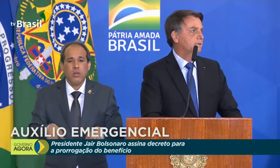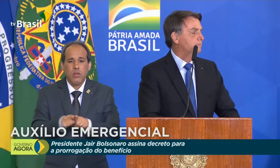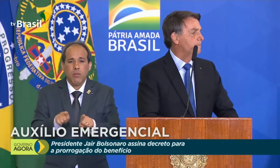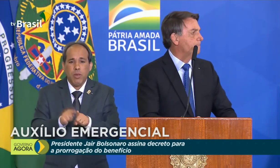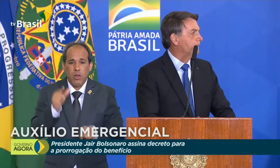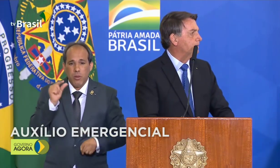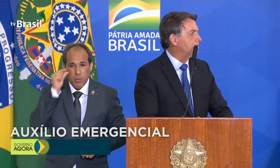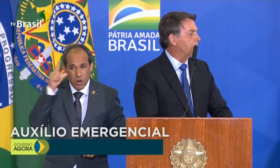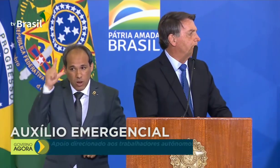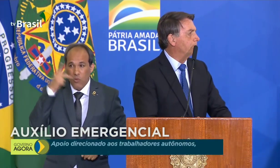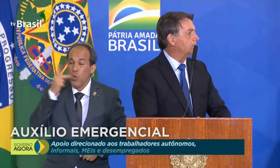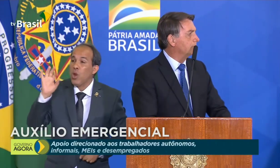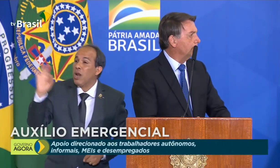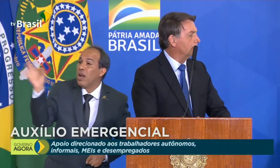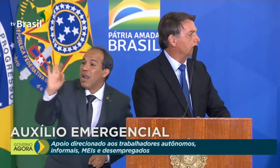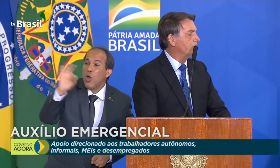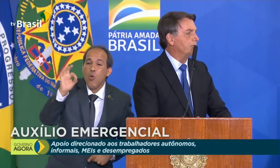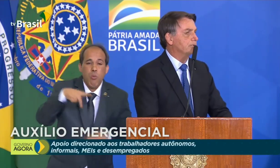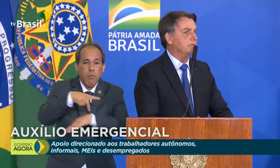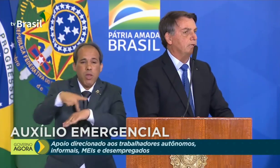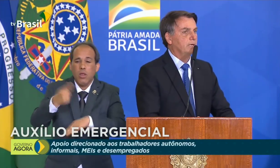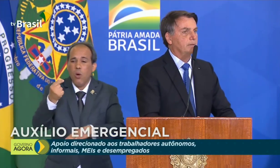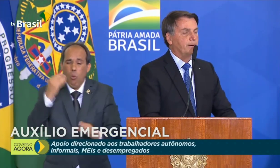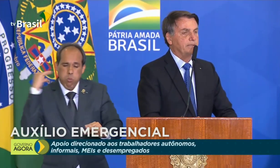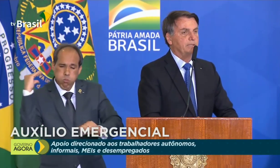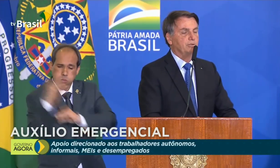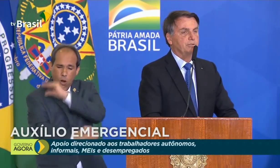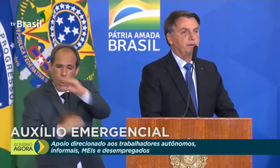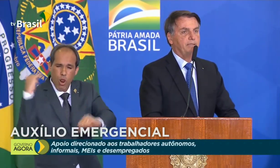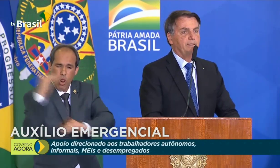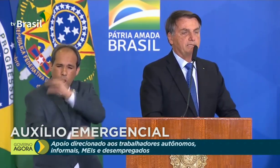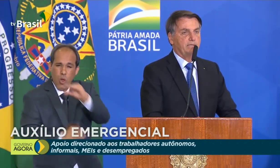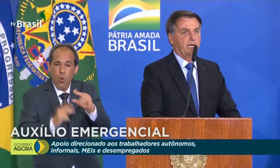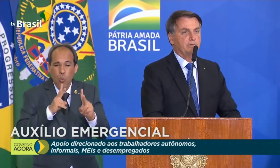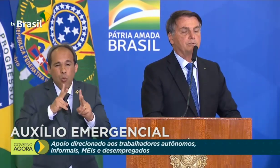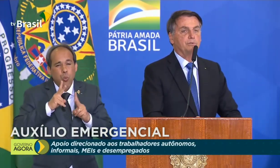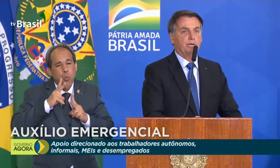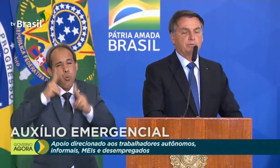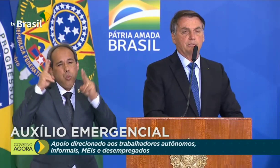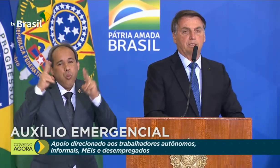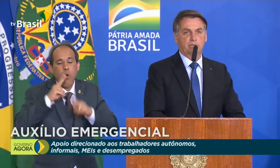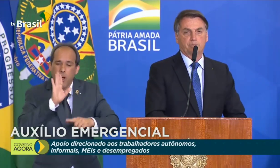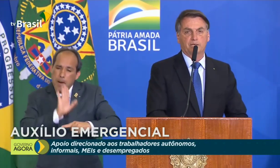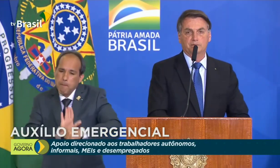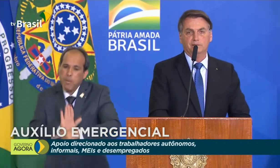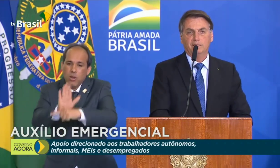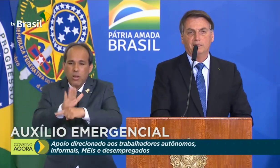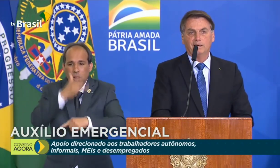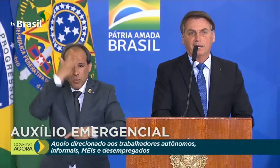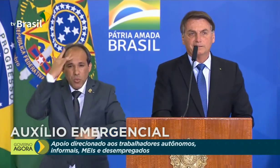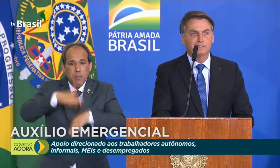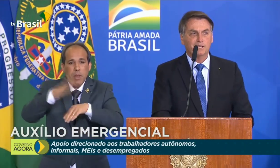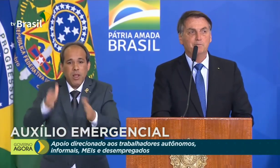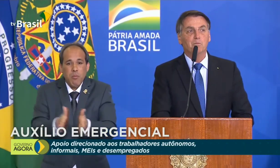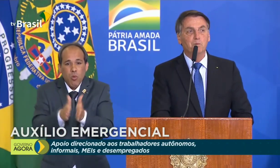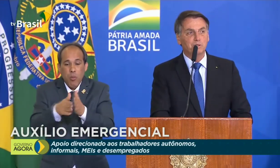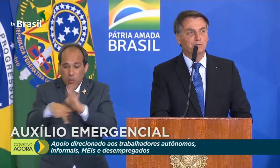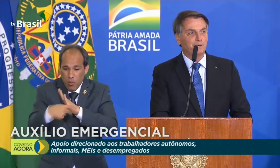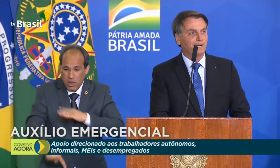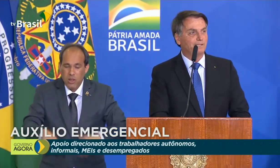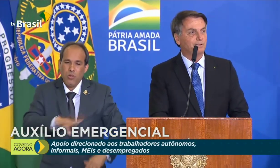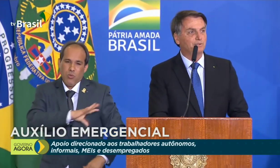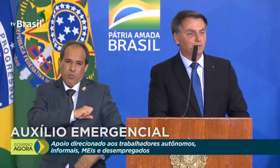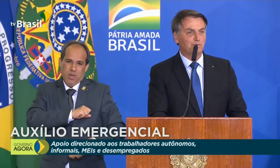nenhuma nação despendeu tanto esforço para atender os mais necessitados do que o nosso querido Brasil. Assim sendo, meu